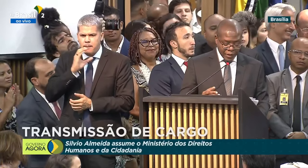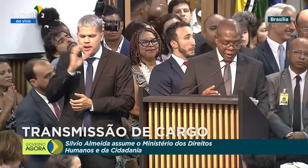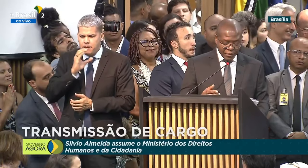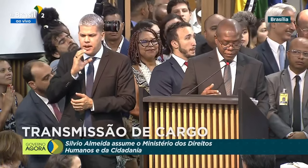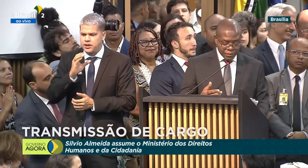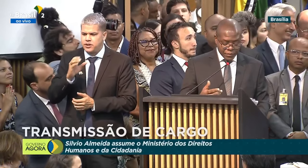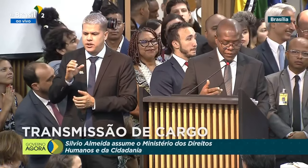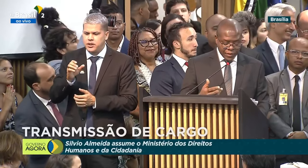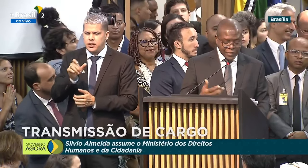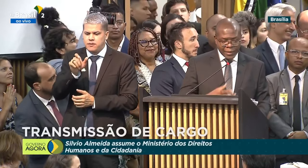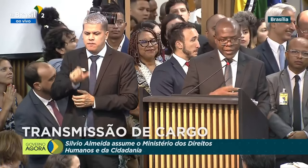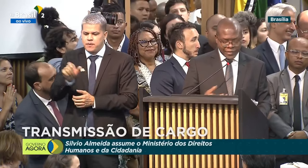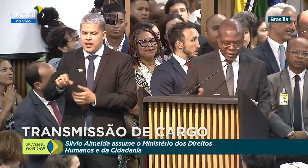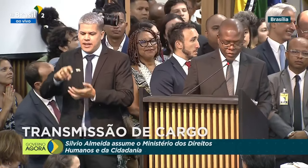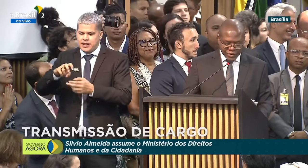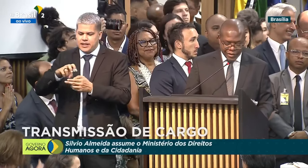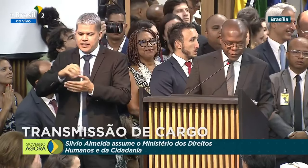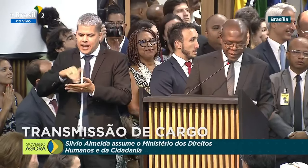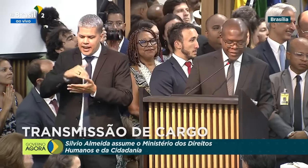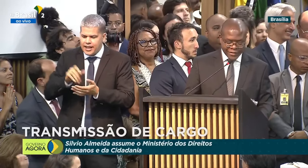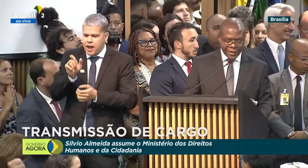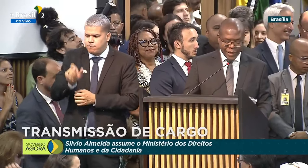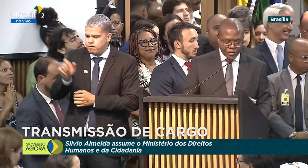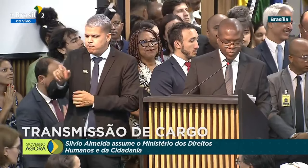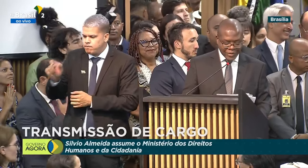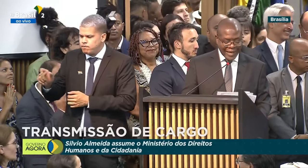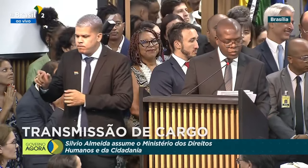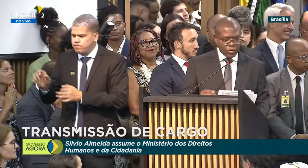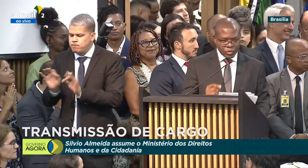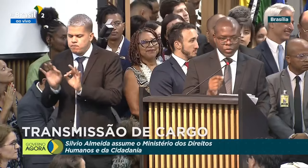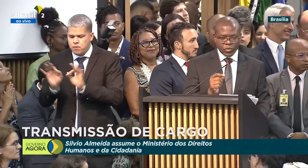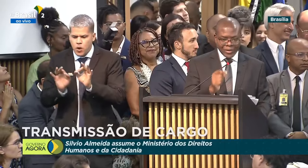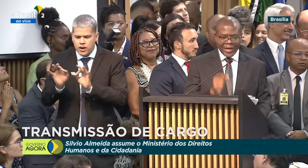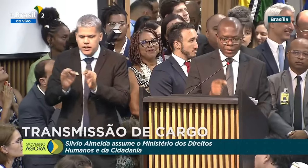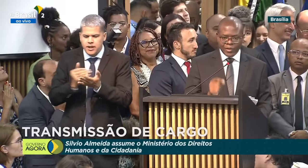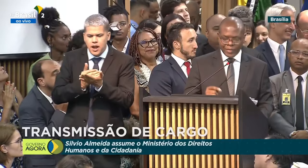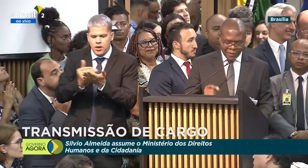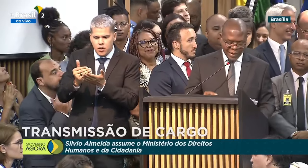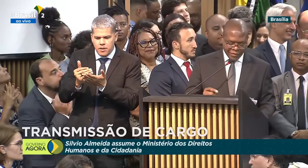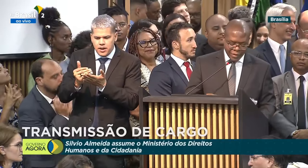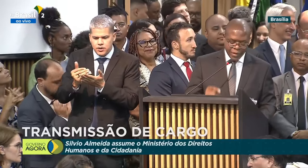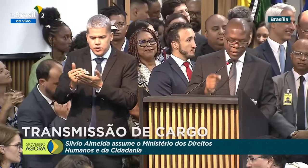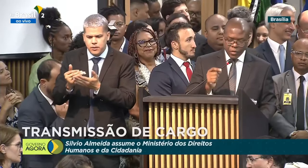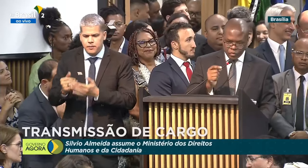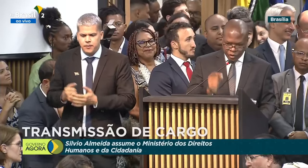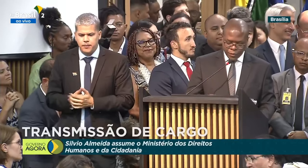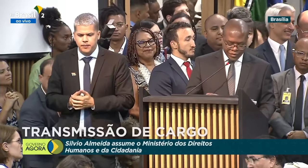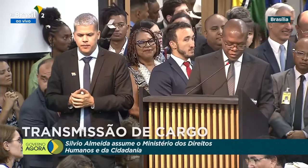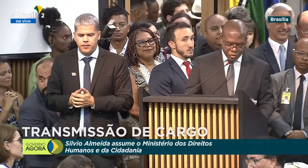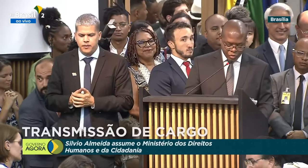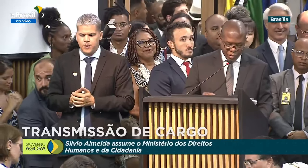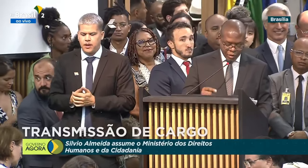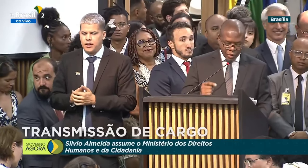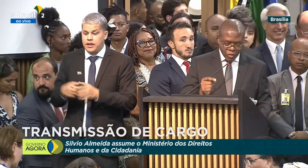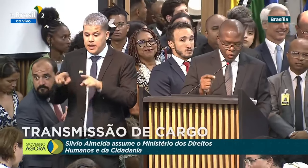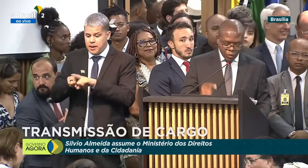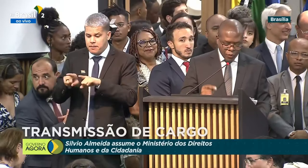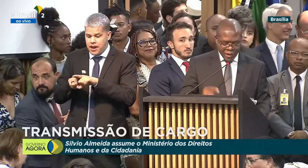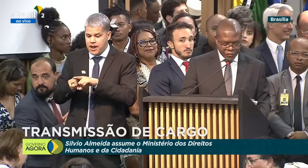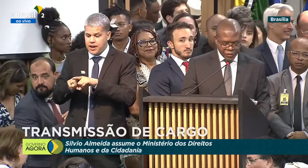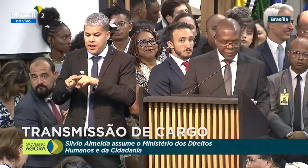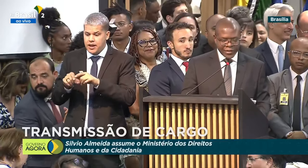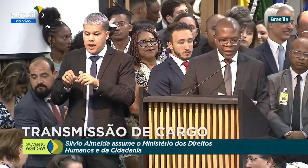e estabelecendo reconhecendo as práticas trabalhos de cuidado essa palavra diz presidente Lula